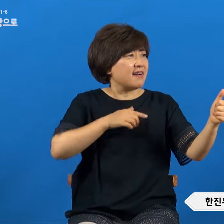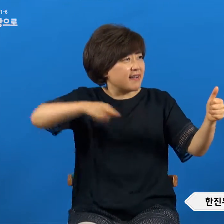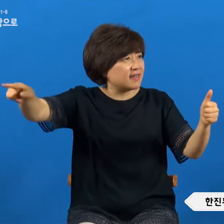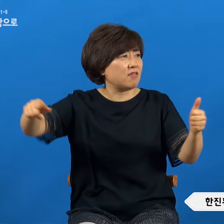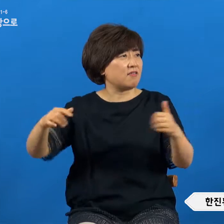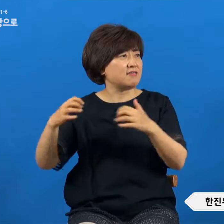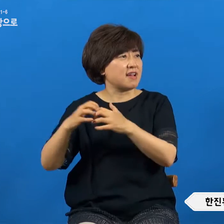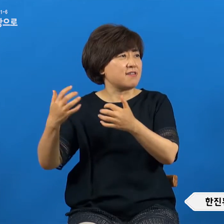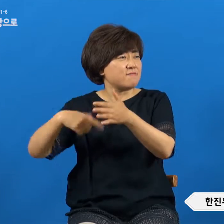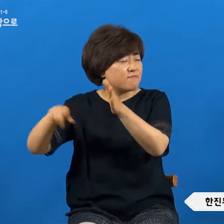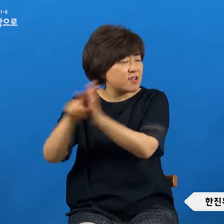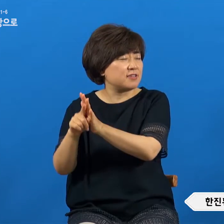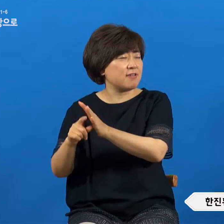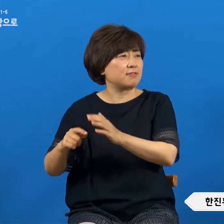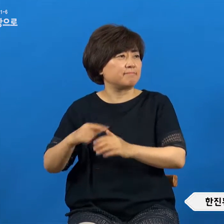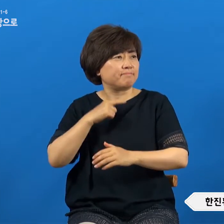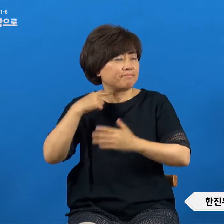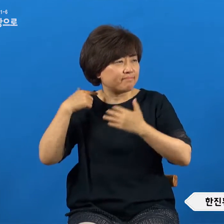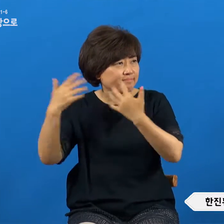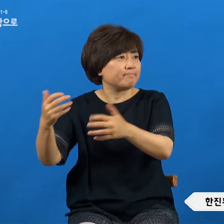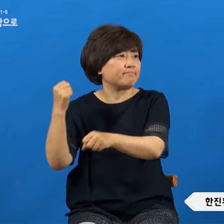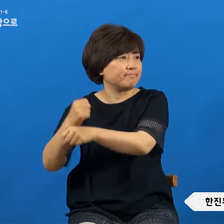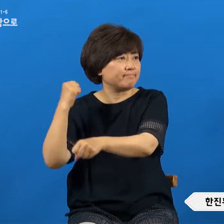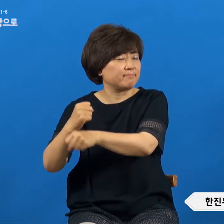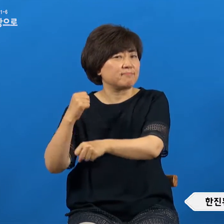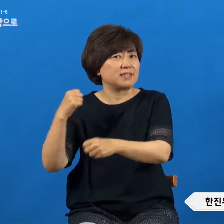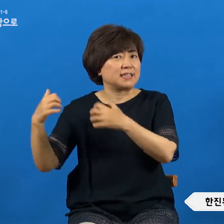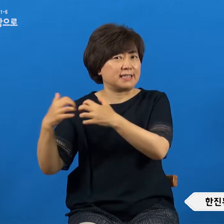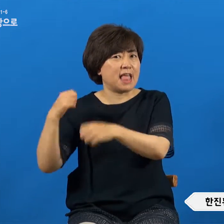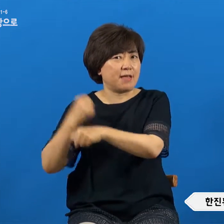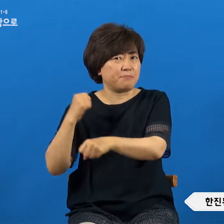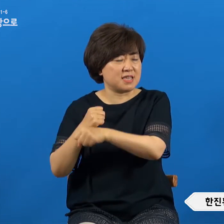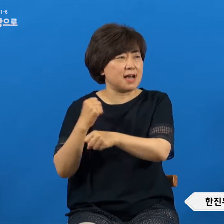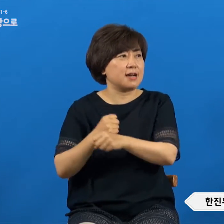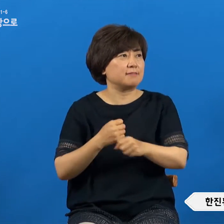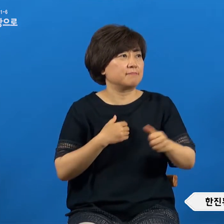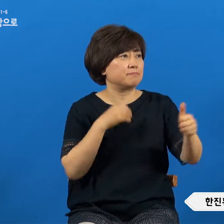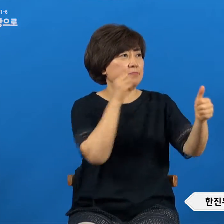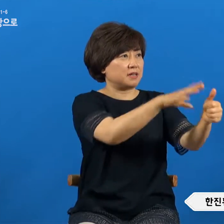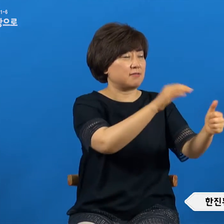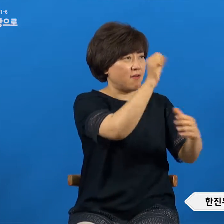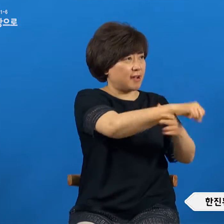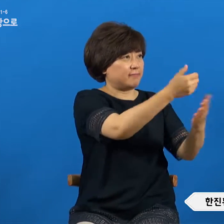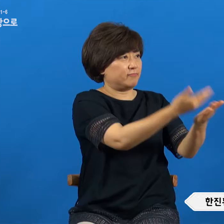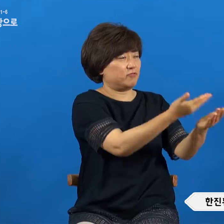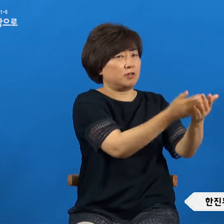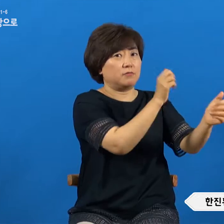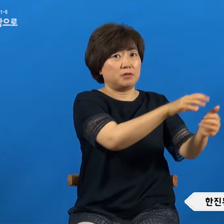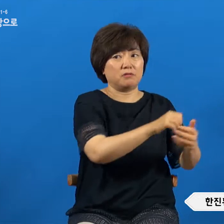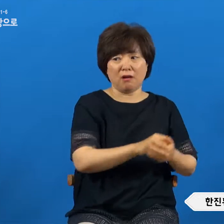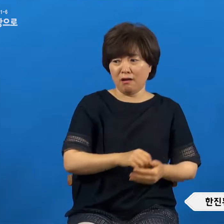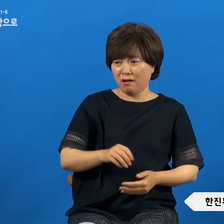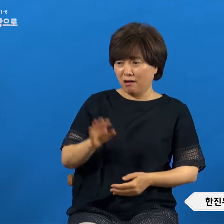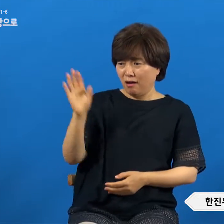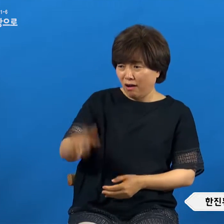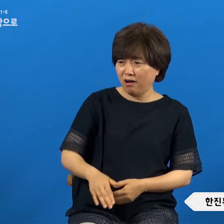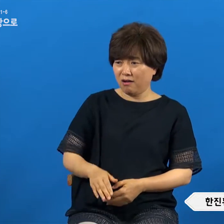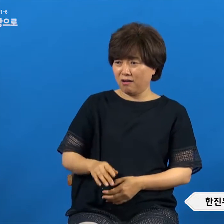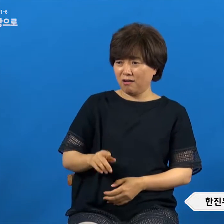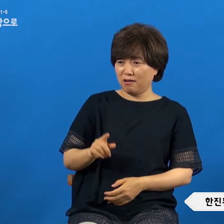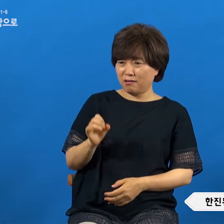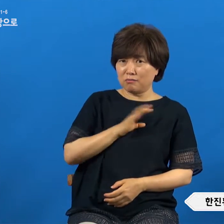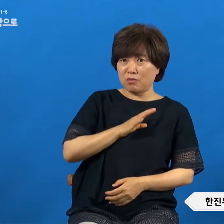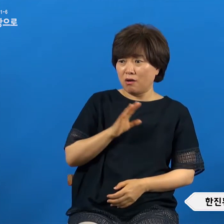위해서 싸우겠습니다. 그렇게 얘기를 했습니다. 학장이 깜짝 놀라서 자네 무슨 말인가?